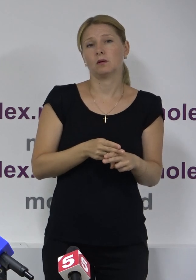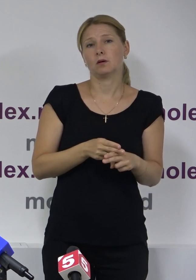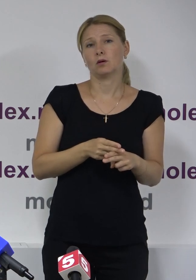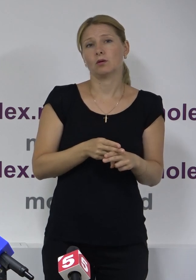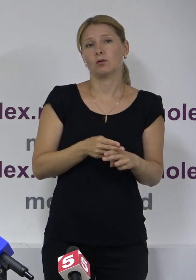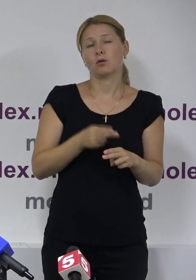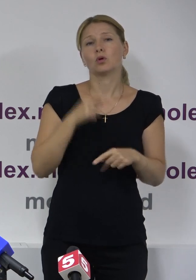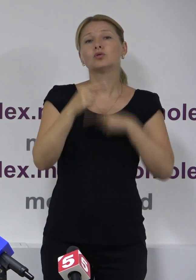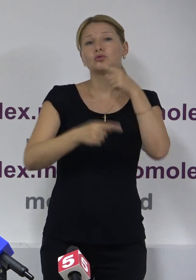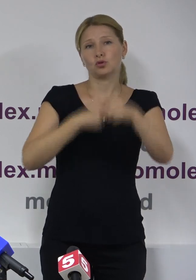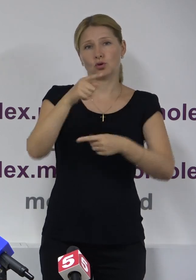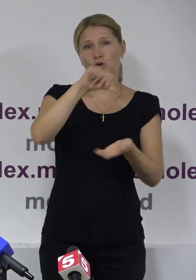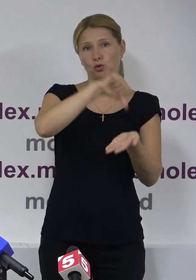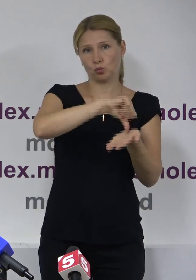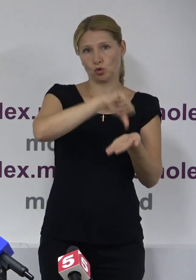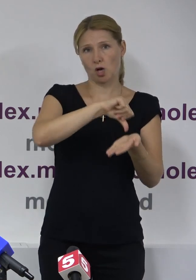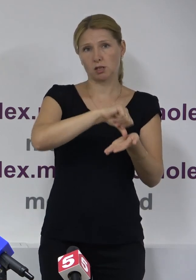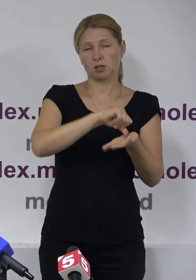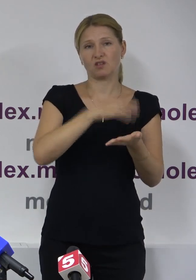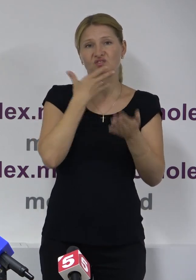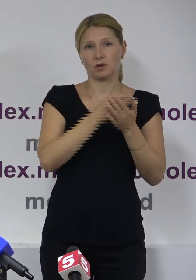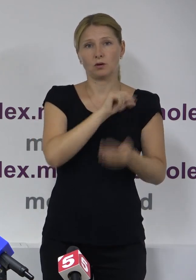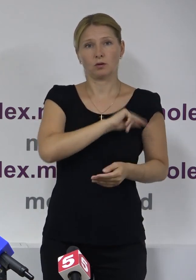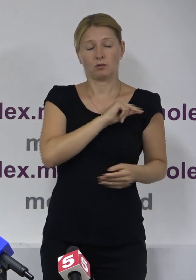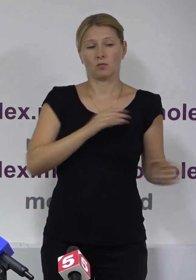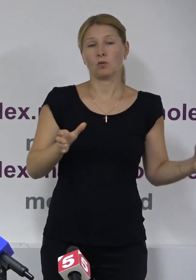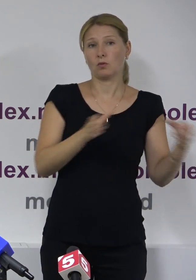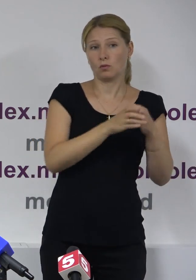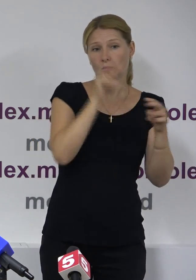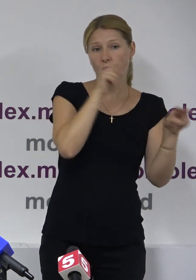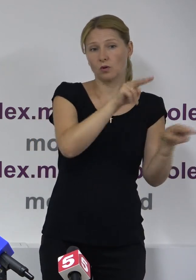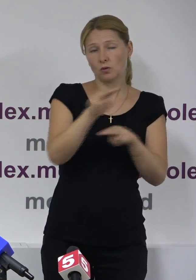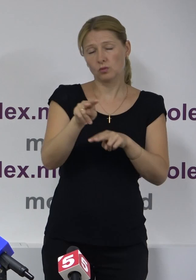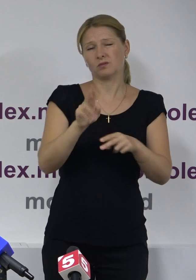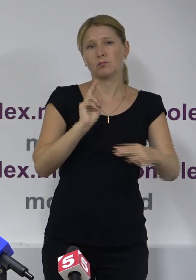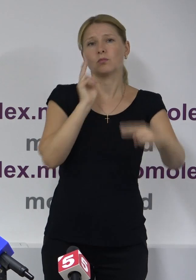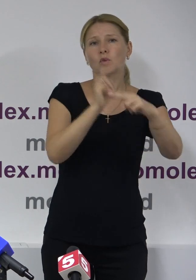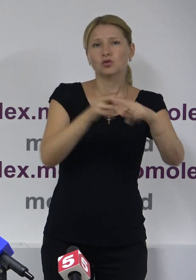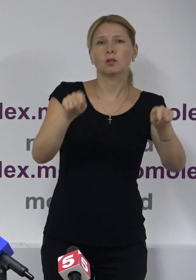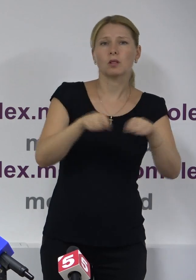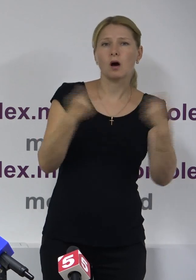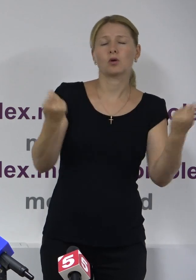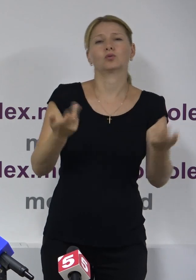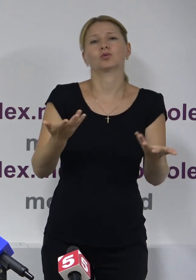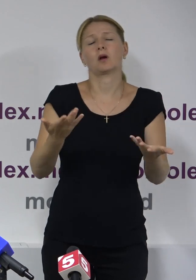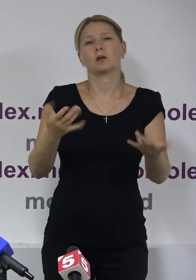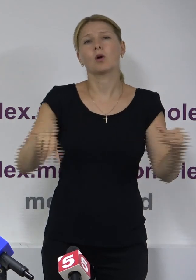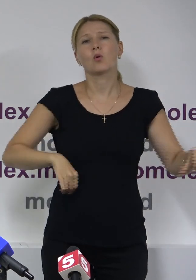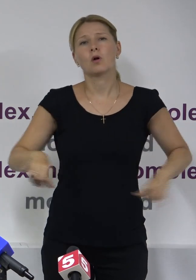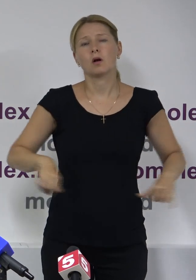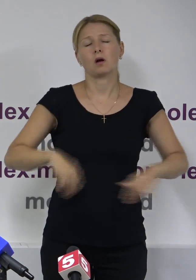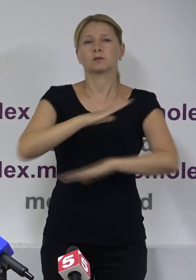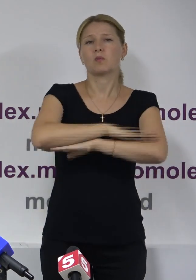iarăși prin prezența observatorilor, încercăm să prevenim acele eventuale încălcări care pot fi admise uneori cu bună știință